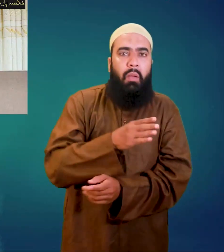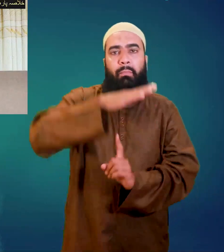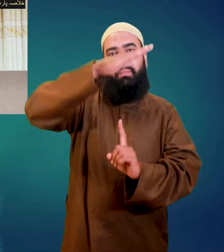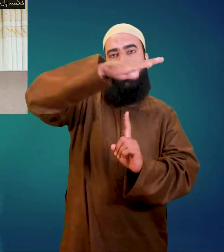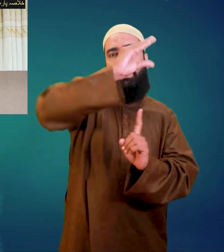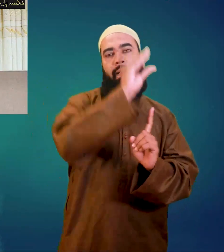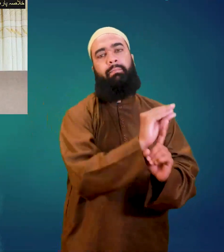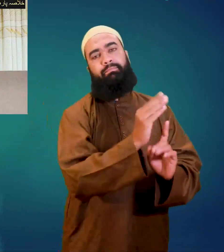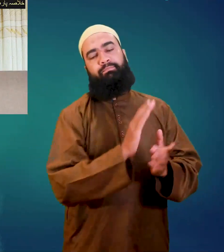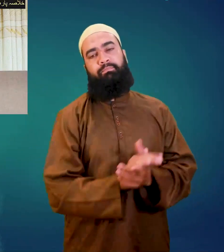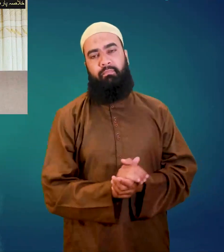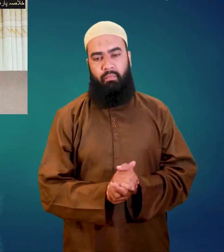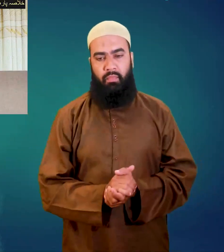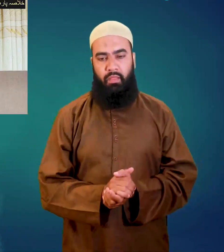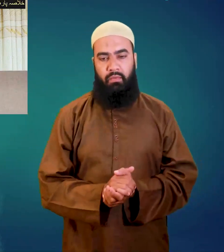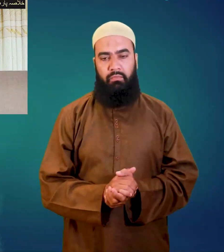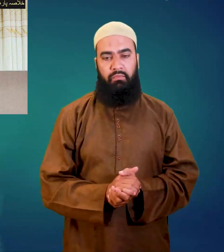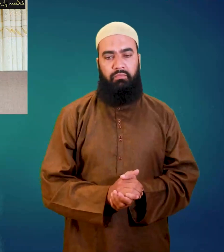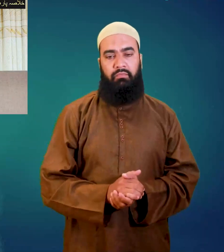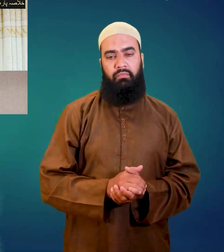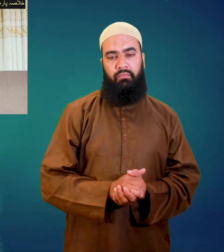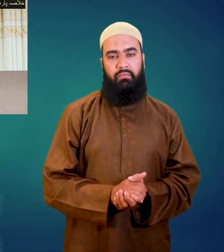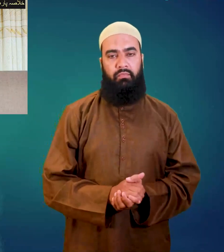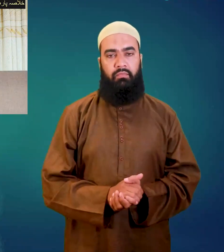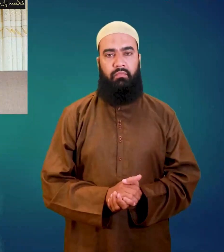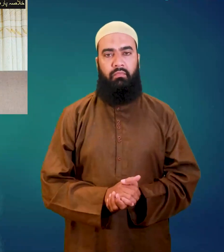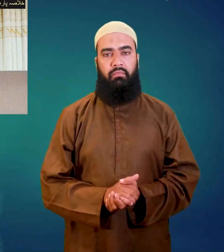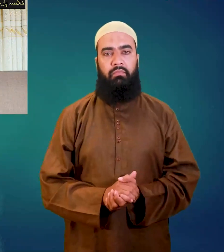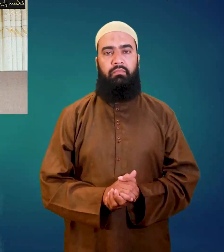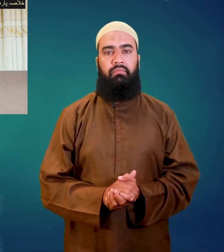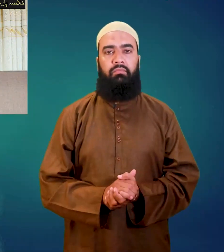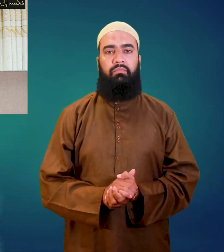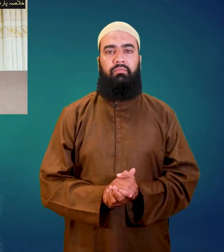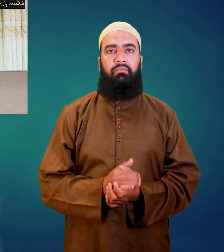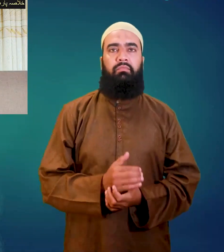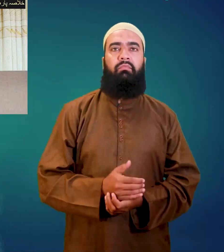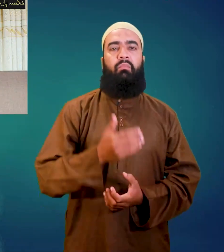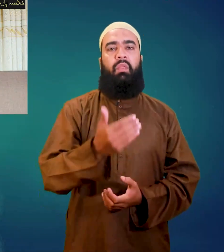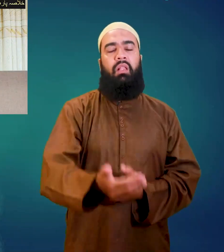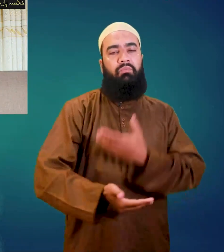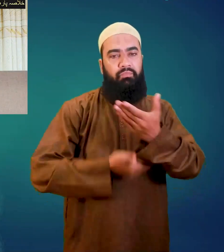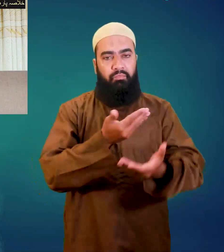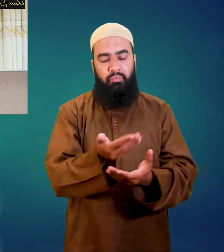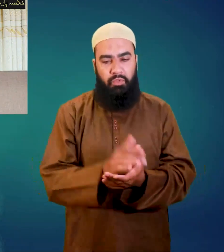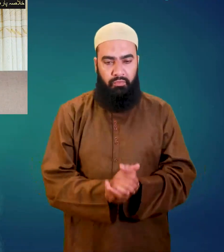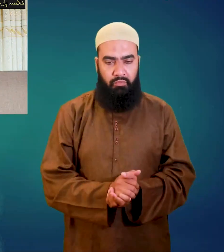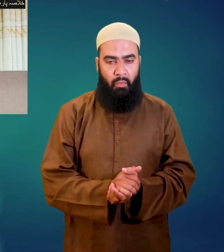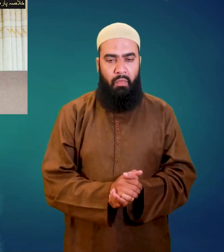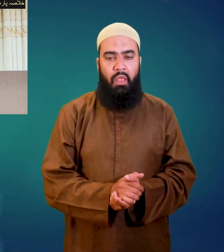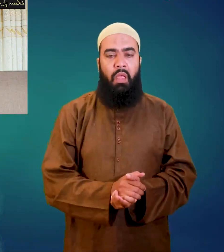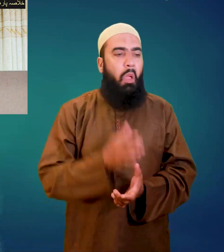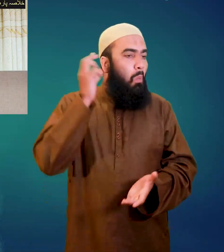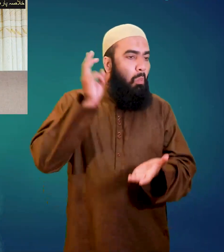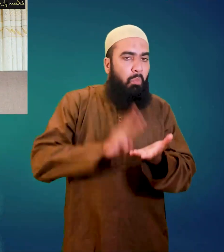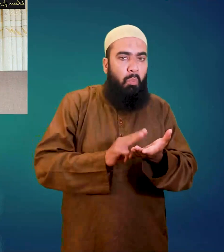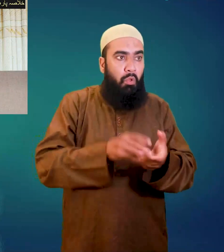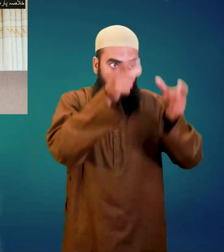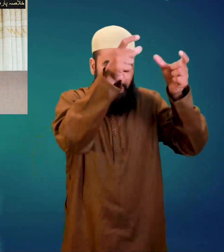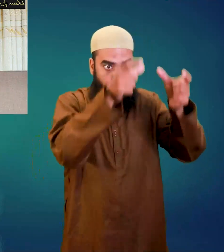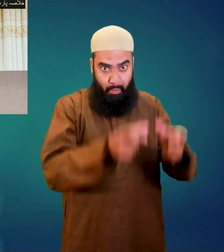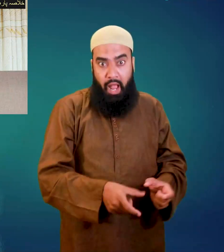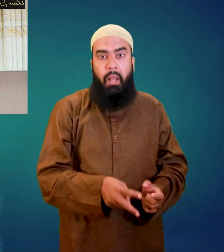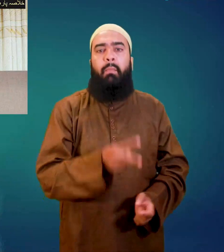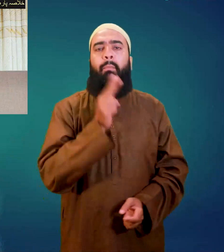نمبر 2، والذین هم عن اللغو معرضون، لغو اور فضول کلام یا